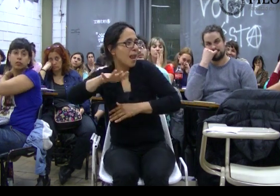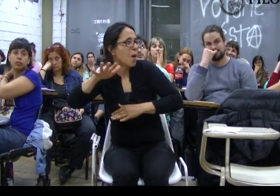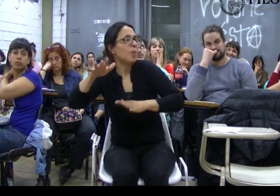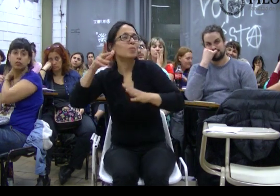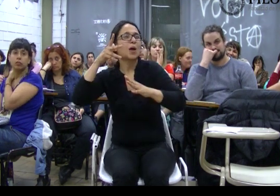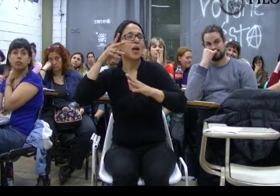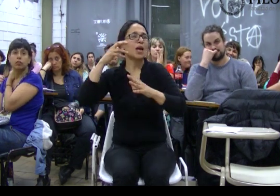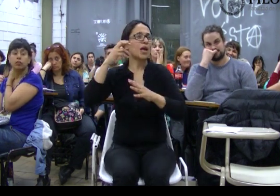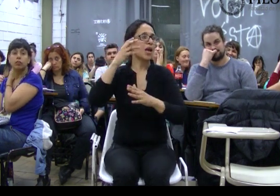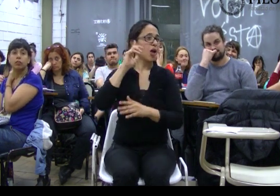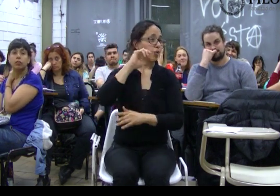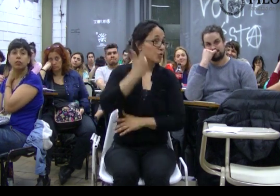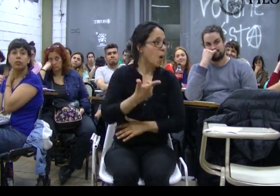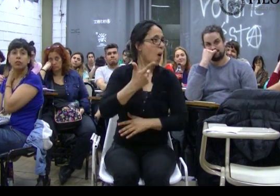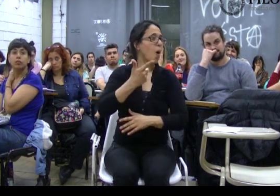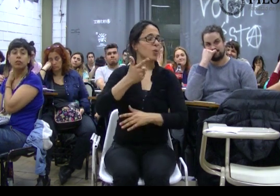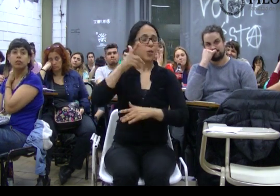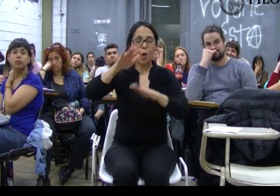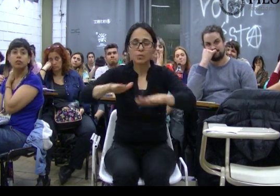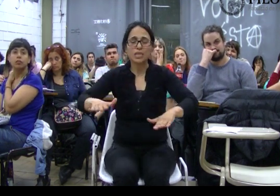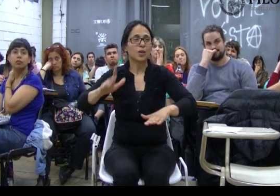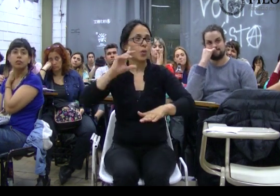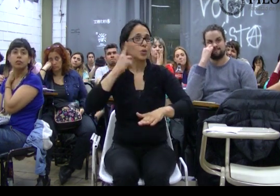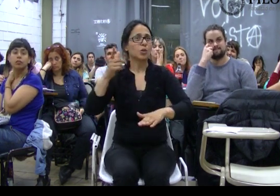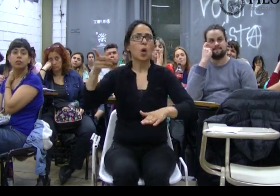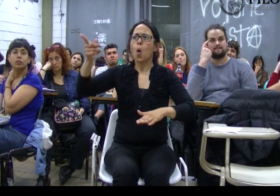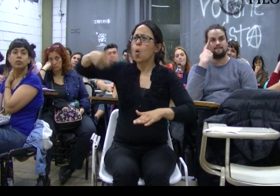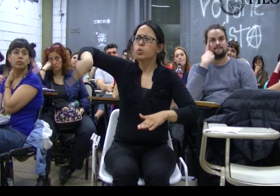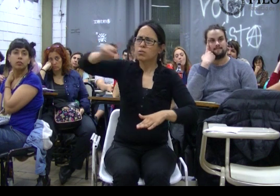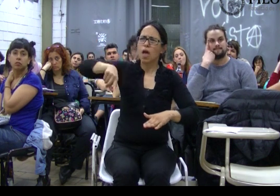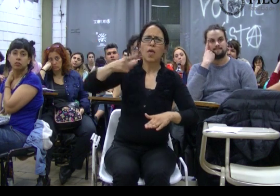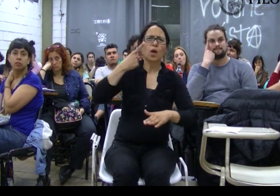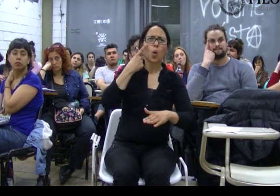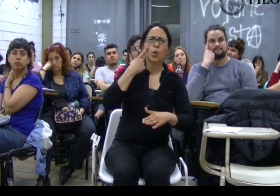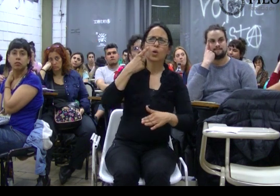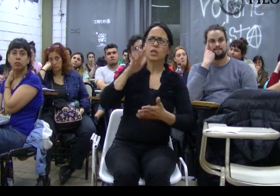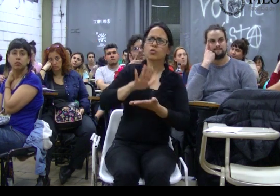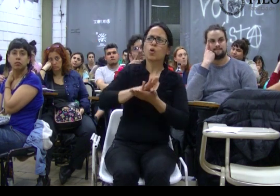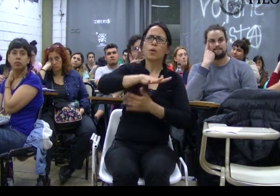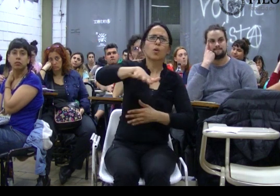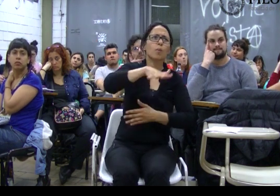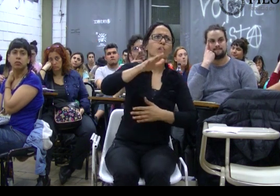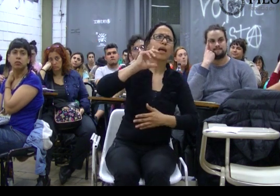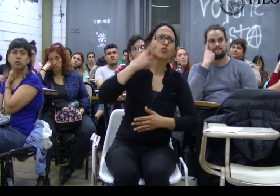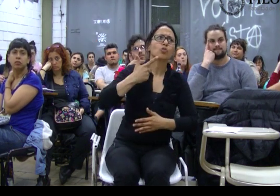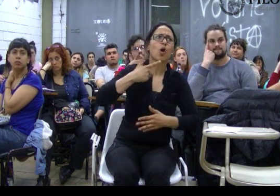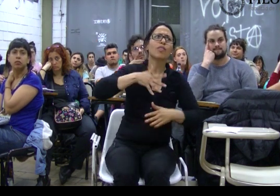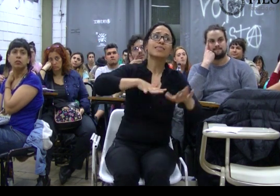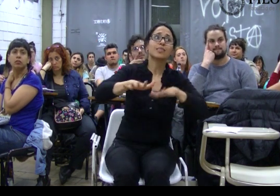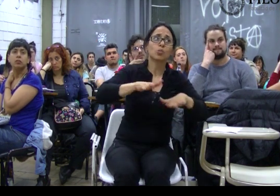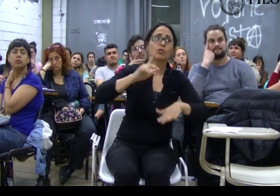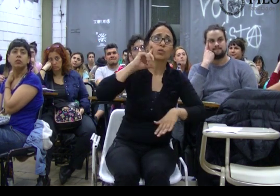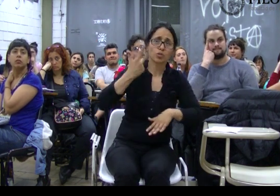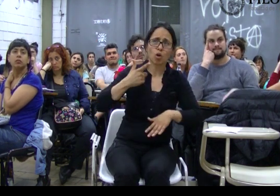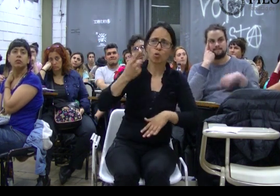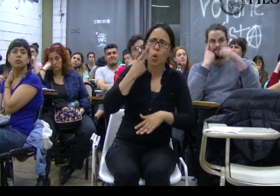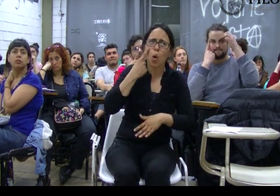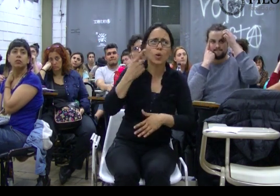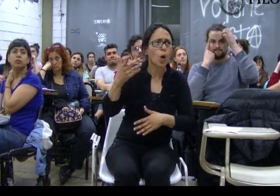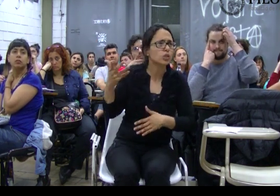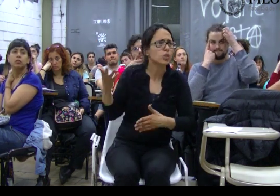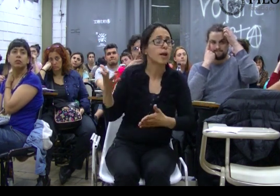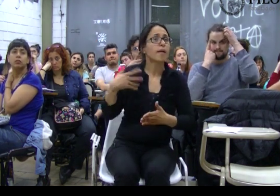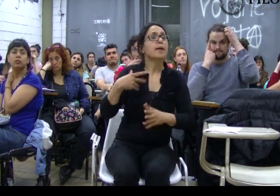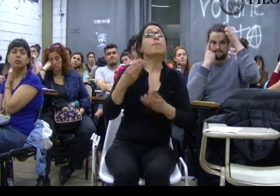pequeños sordos. No sé si ustedes conocen sobre el tema de la comunidad sorda y la situación de los sordos, pero